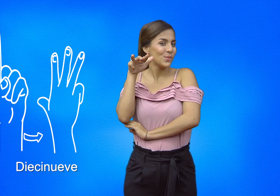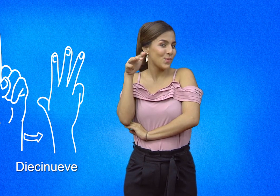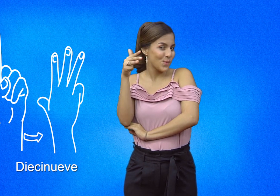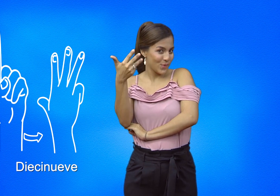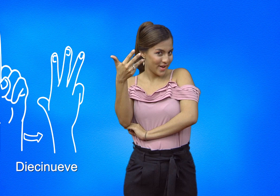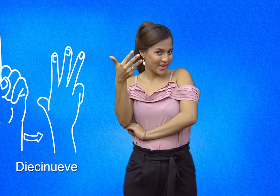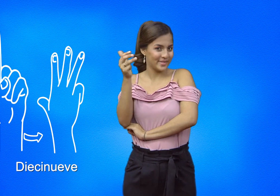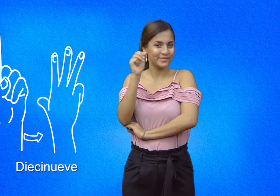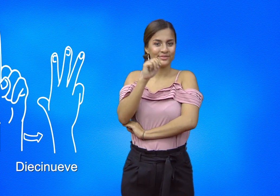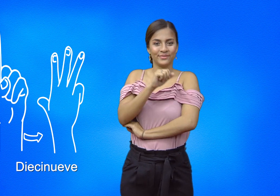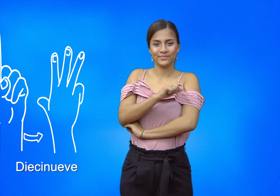19